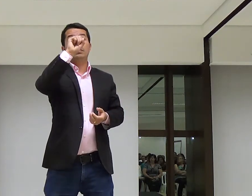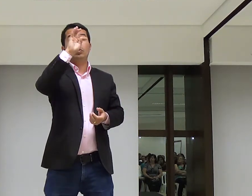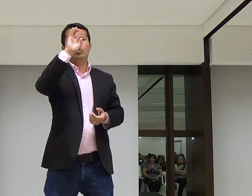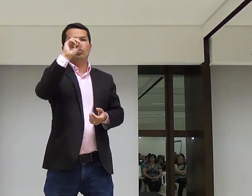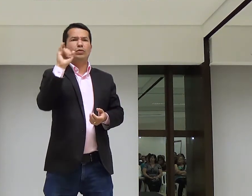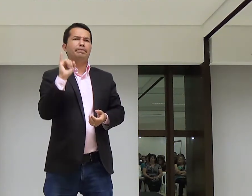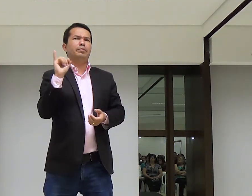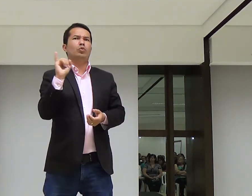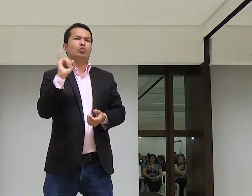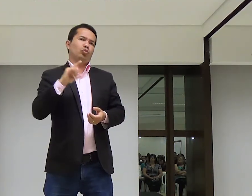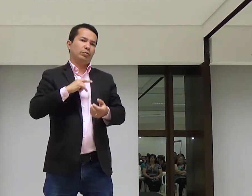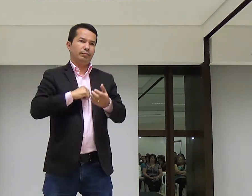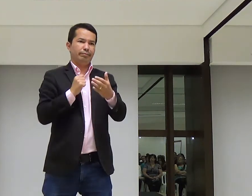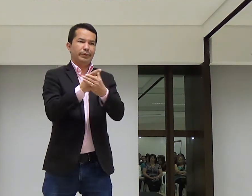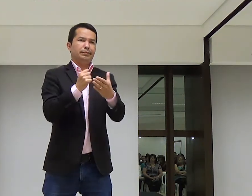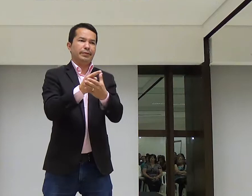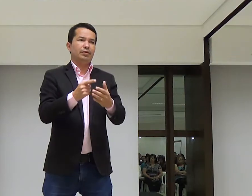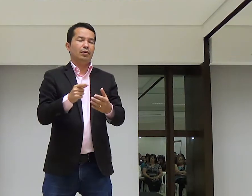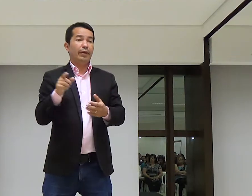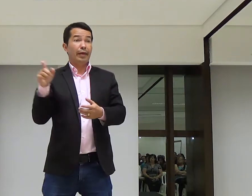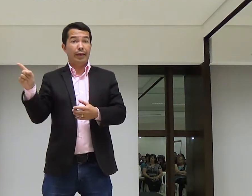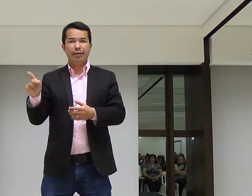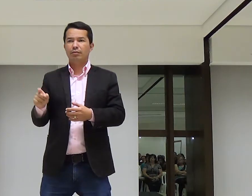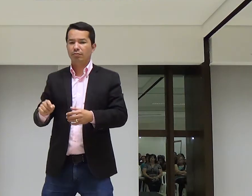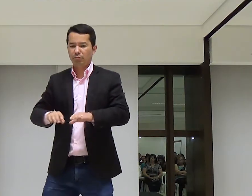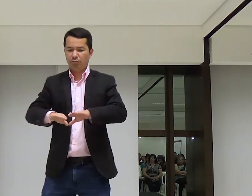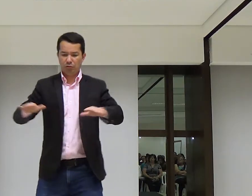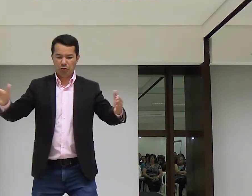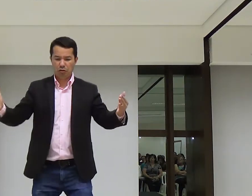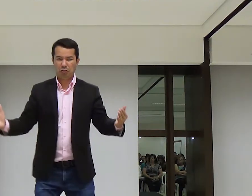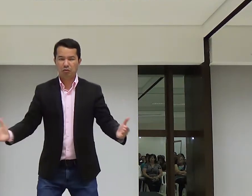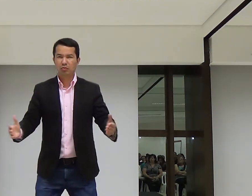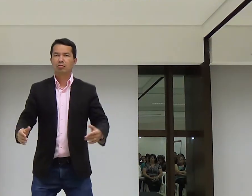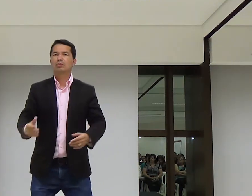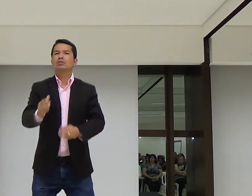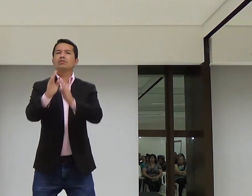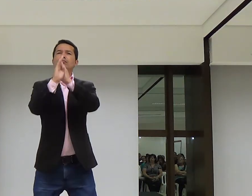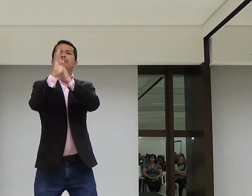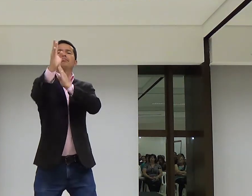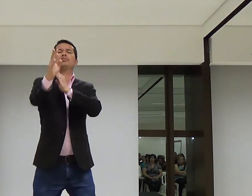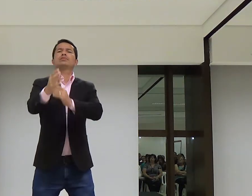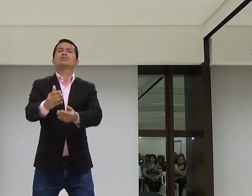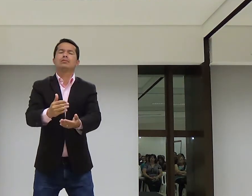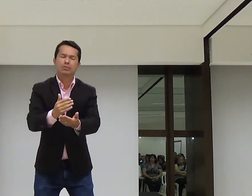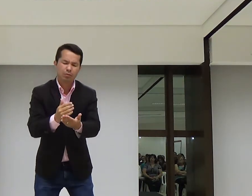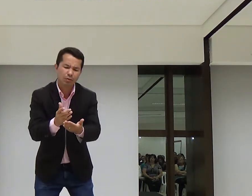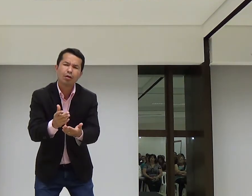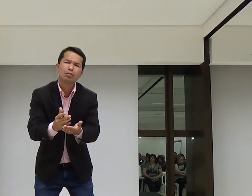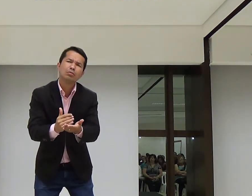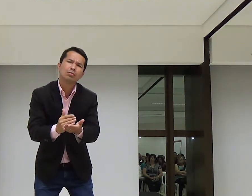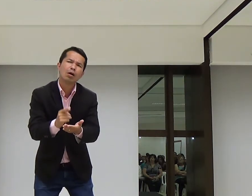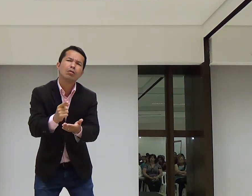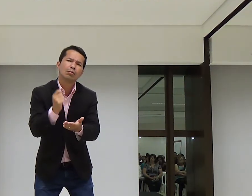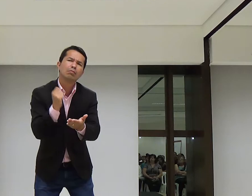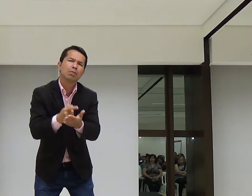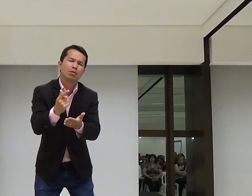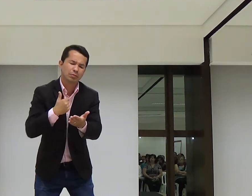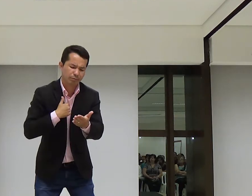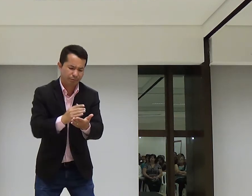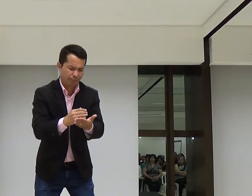o imposto. Ela cobra. Então, era isso que Mateus fazia. Eu, vamos dizer assim,